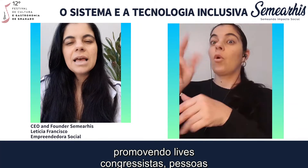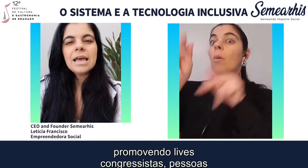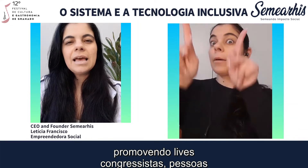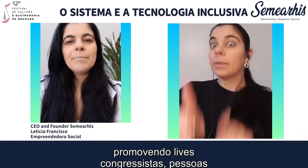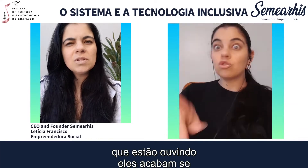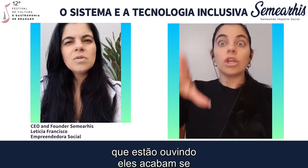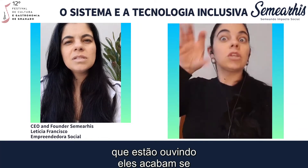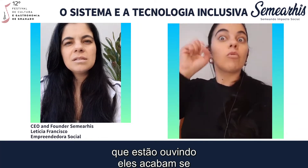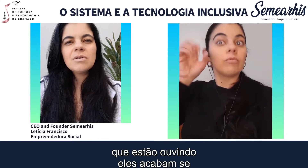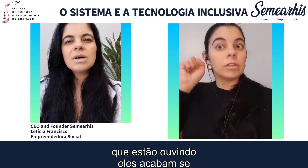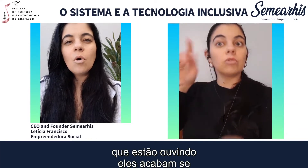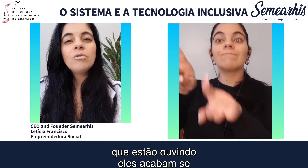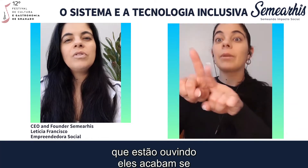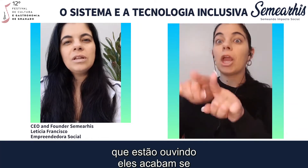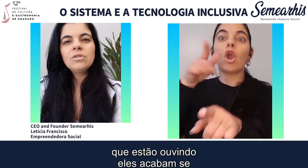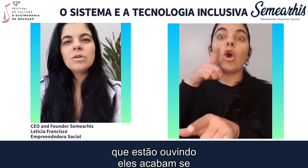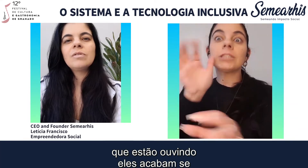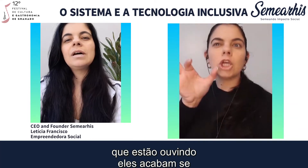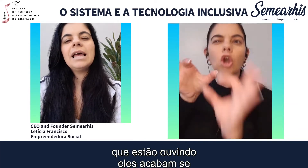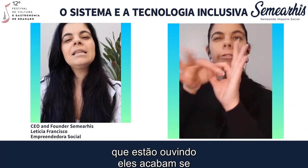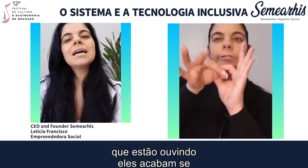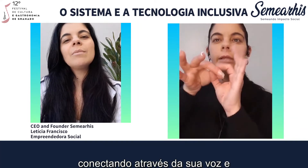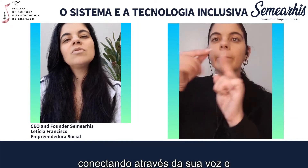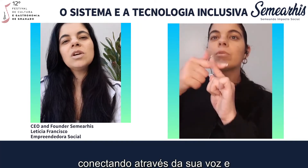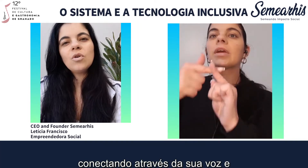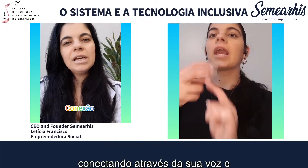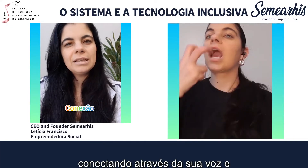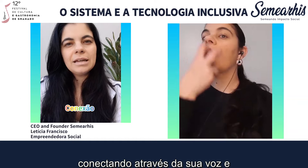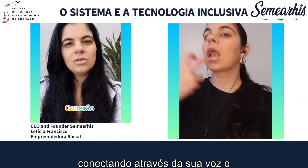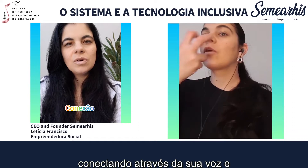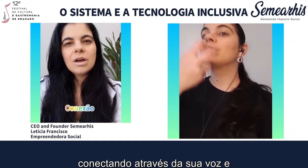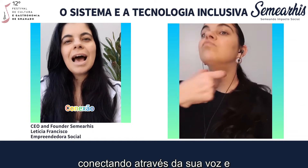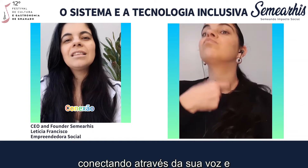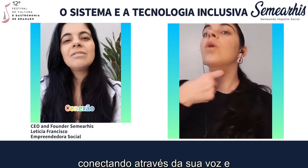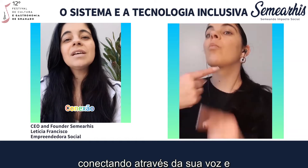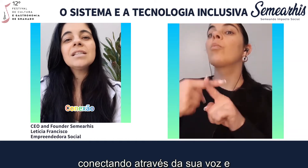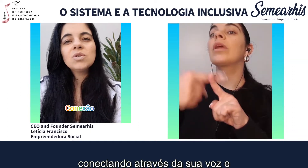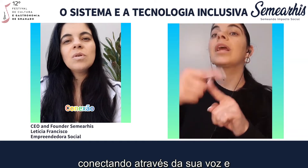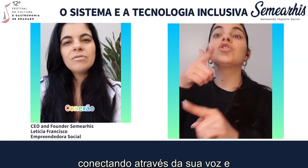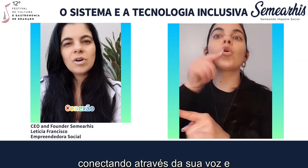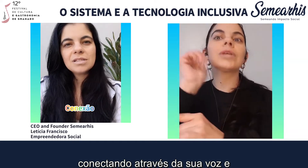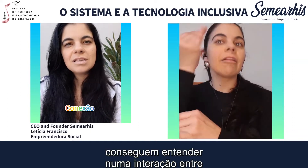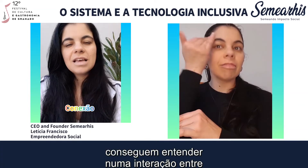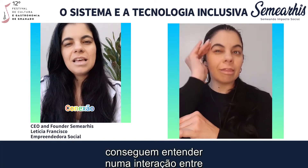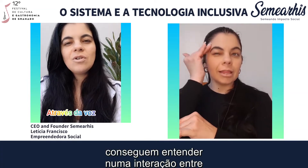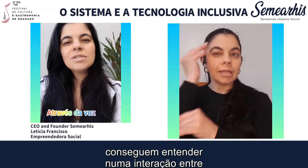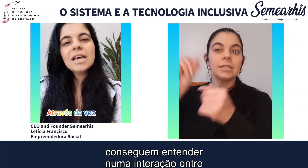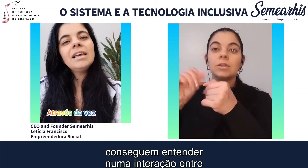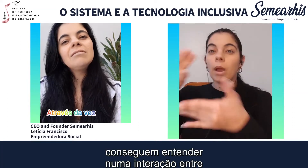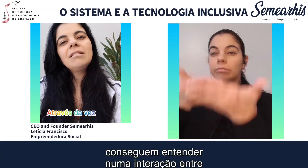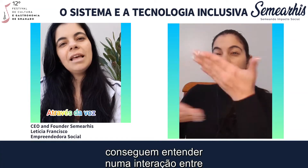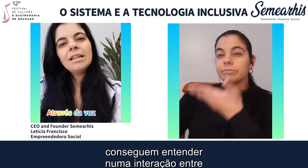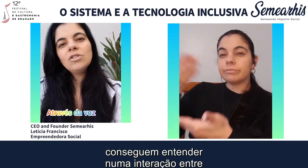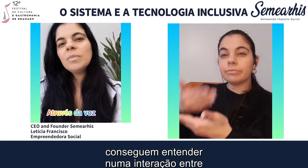congressistas, pessoas que estão ouvindo, eles acabam se conectando através da sua voz e